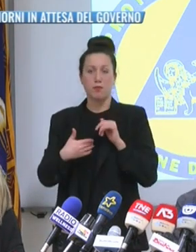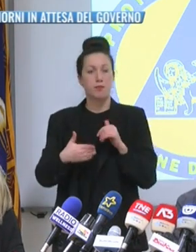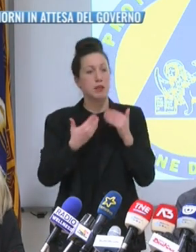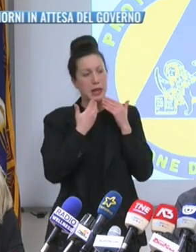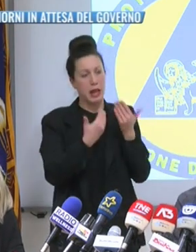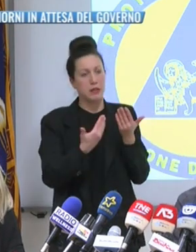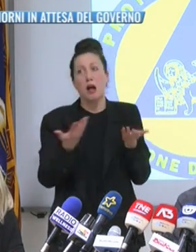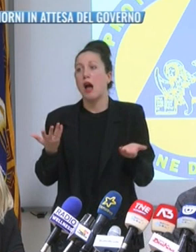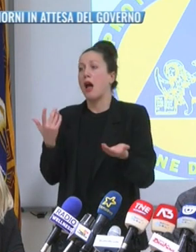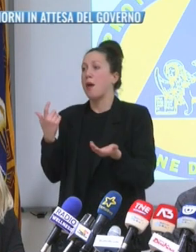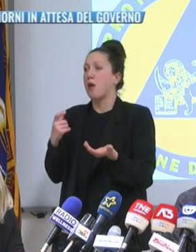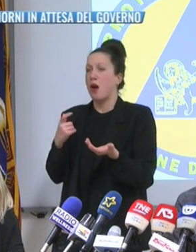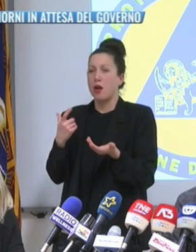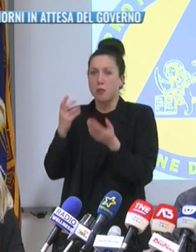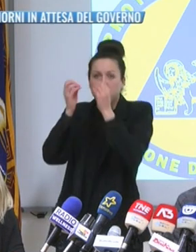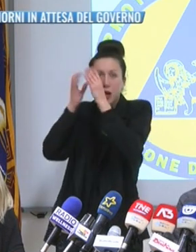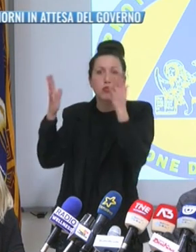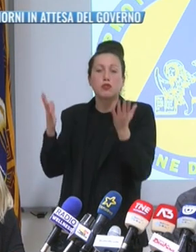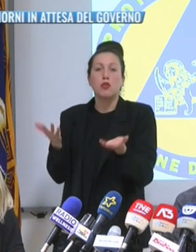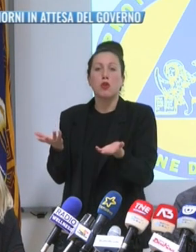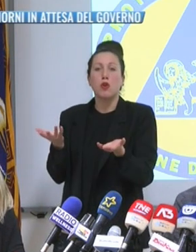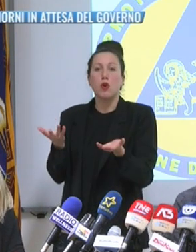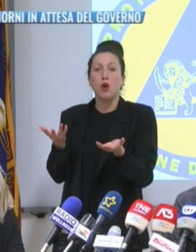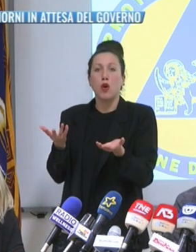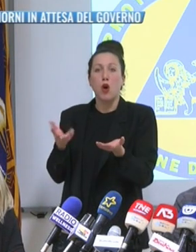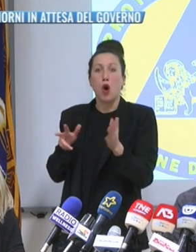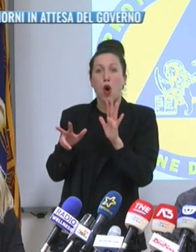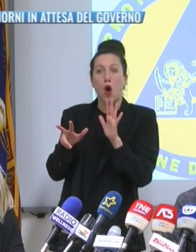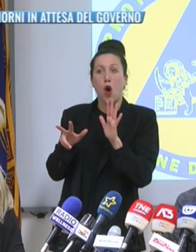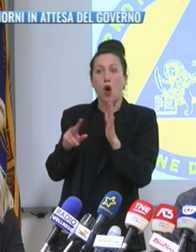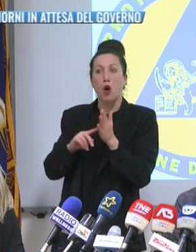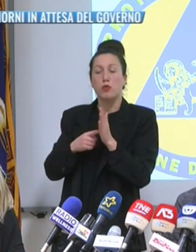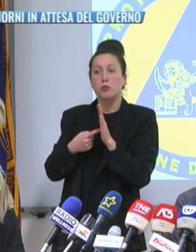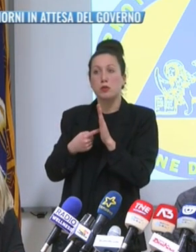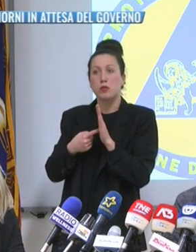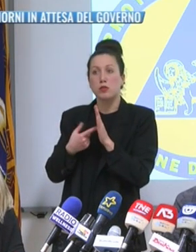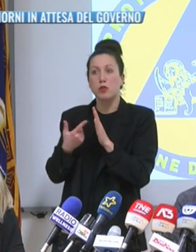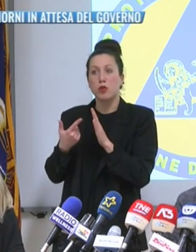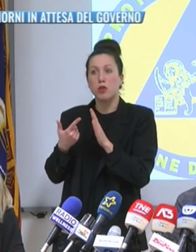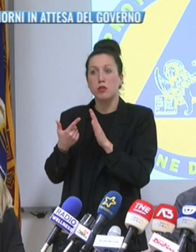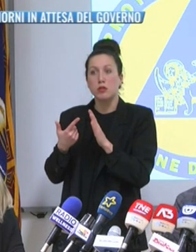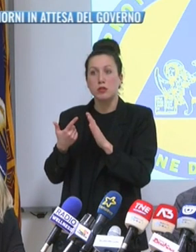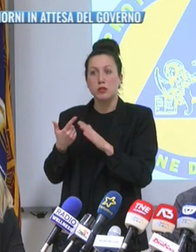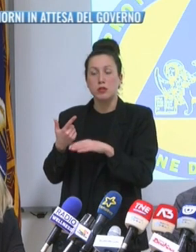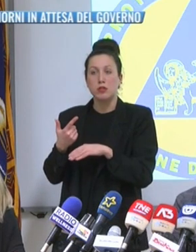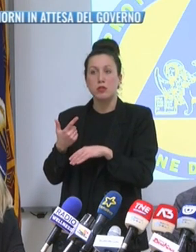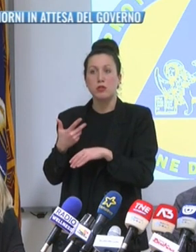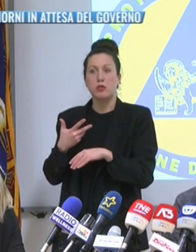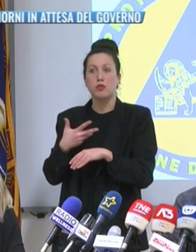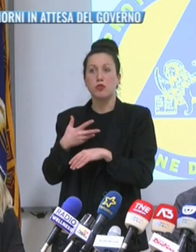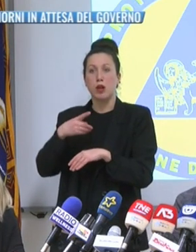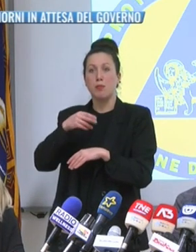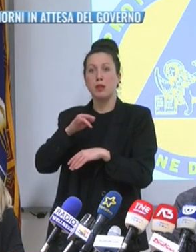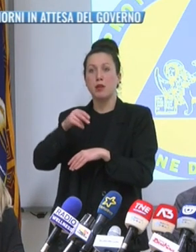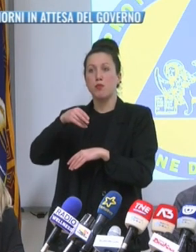perché immagino che con 8 milioni non è che ne fai una strage di primule. 21, ecco. Una per